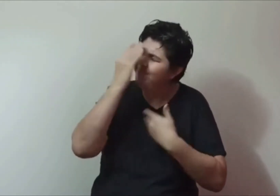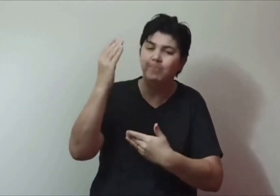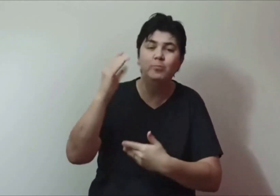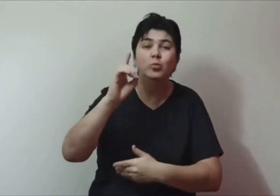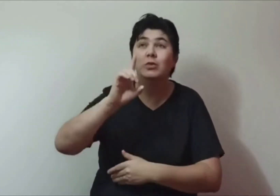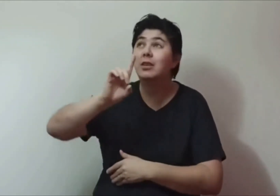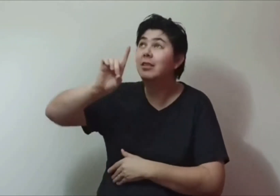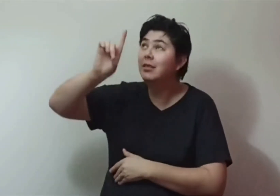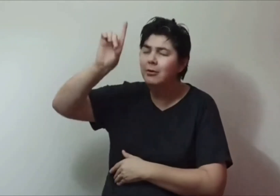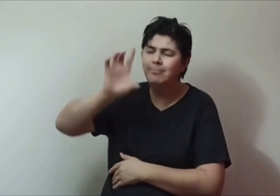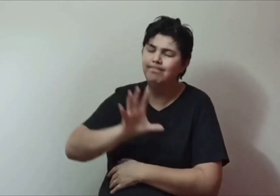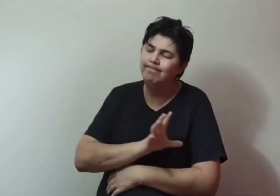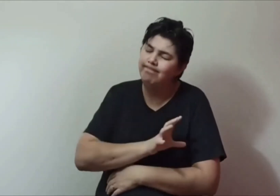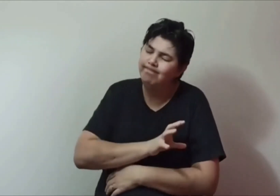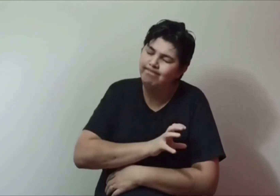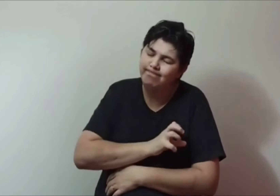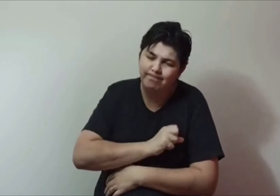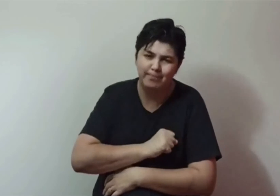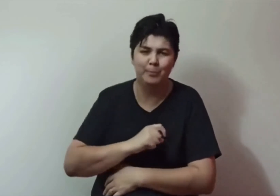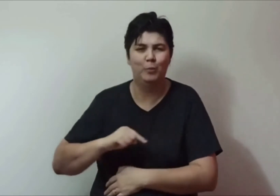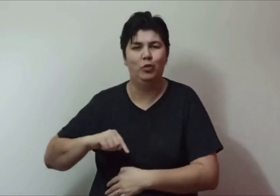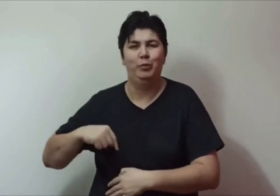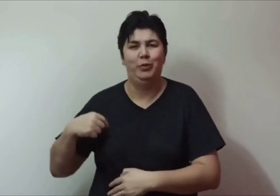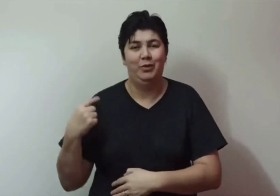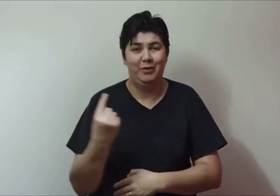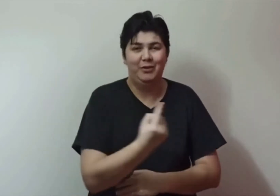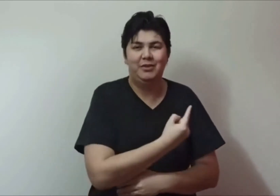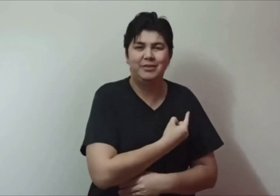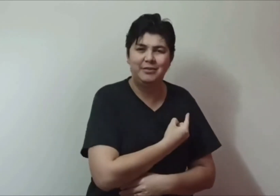graças àquele que nos amou